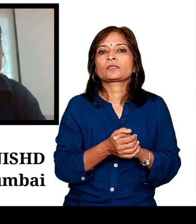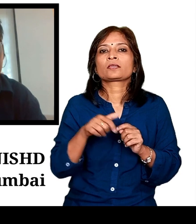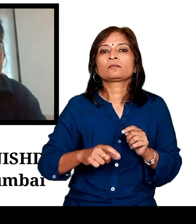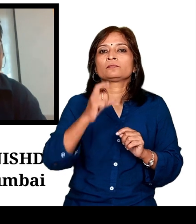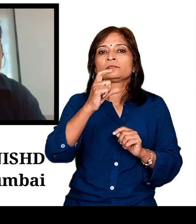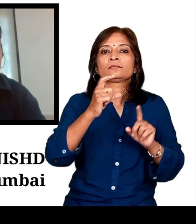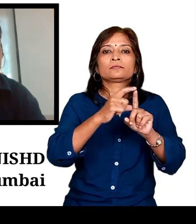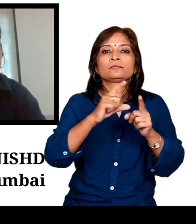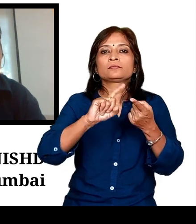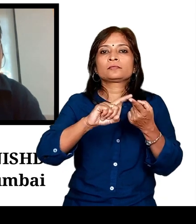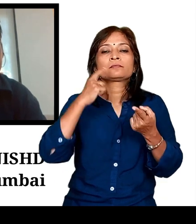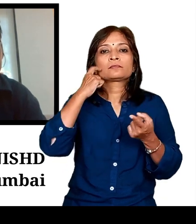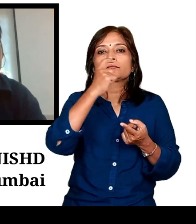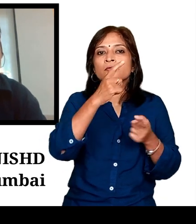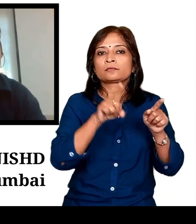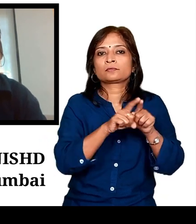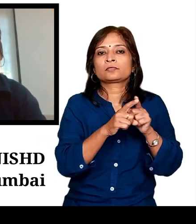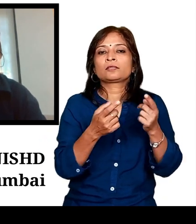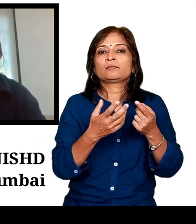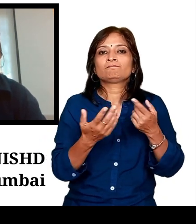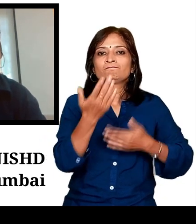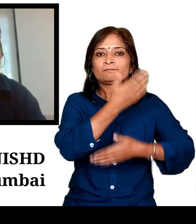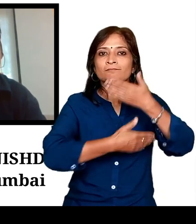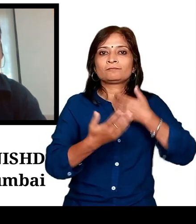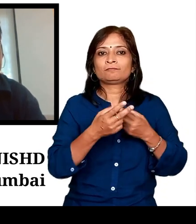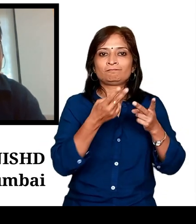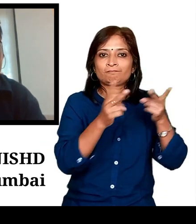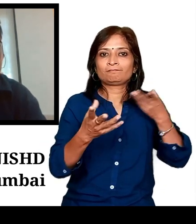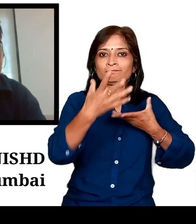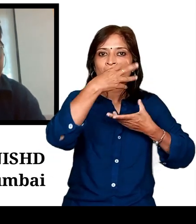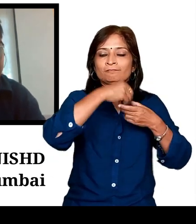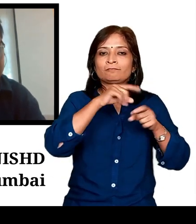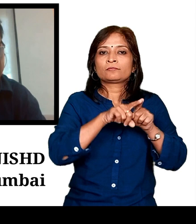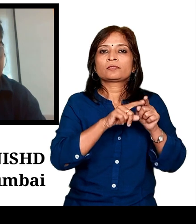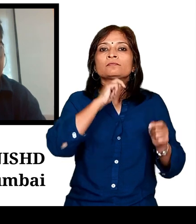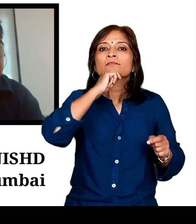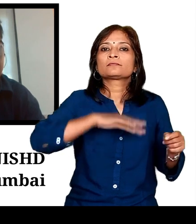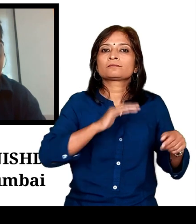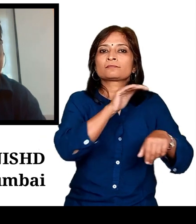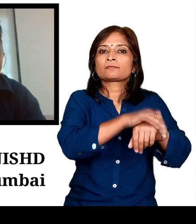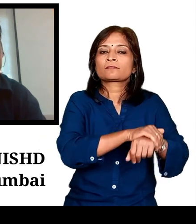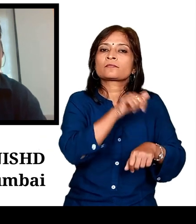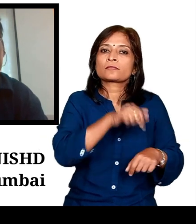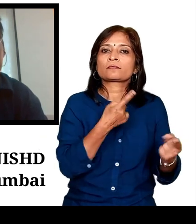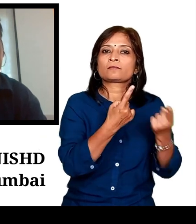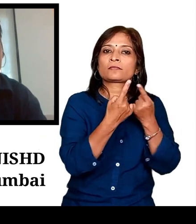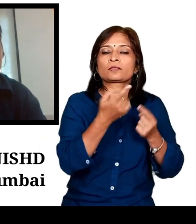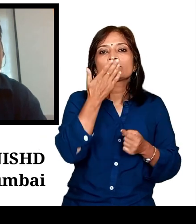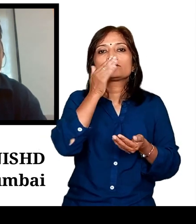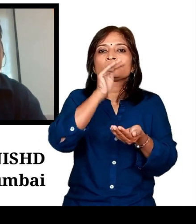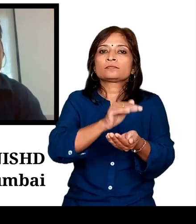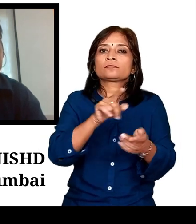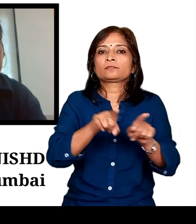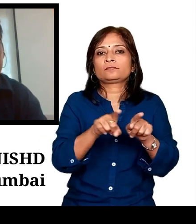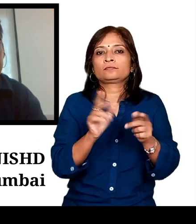ऐसी एक सेंटर हमने खोला है क्रॉस डिसेबिलिटी अर्ली इंटरवेंशन सेंटर। तो नॉर्मली हम क्या करते हैं कि वी रिफर दैट चाइल्ड